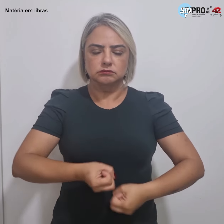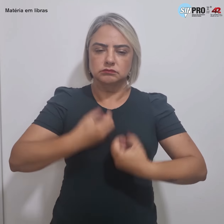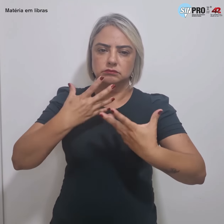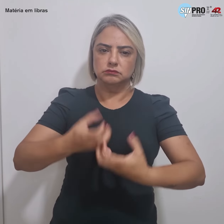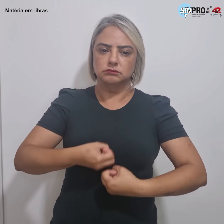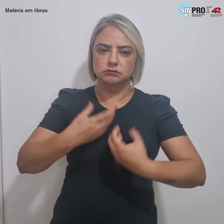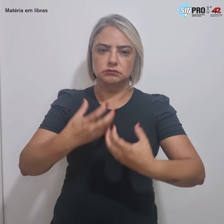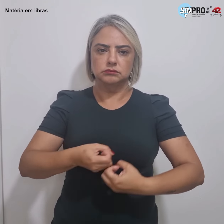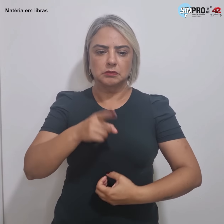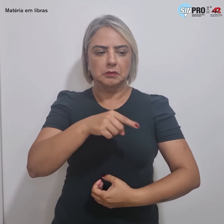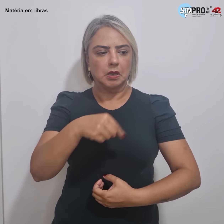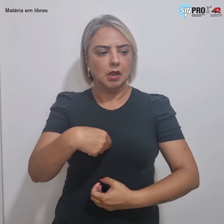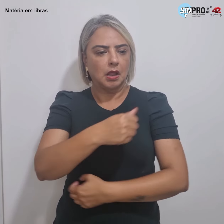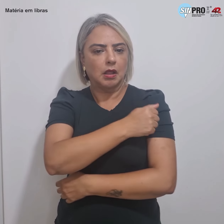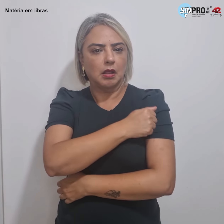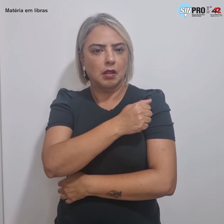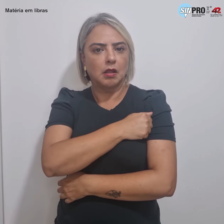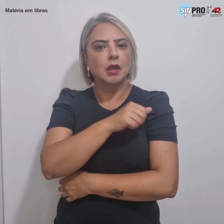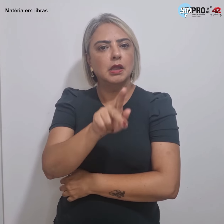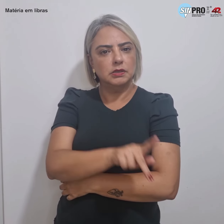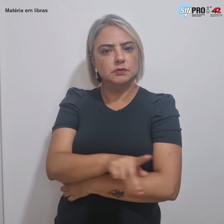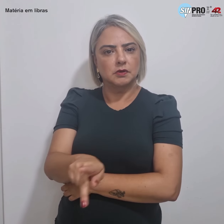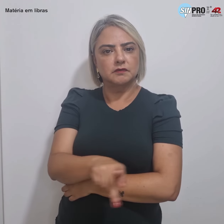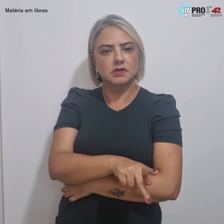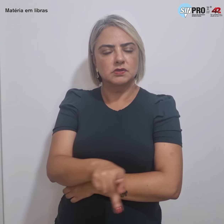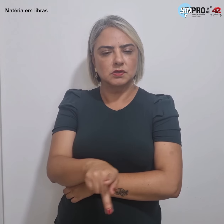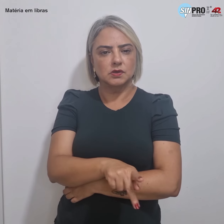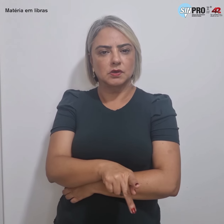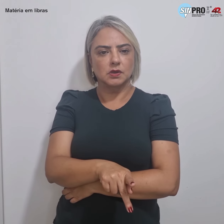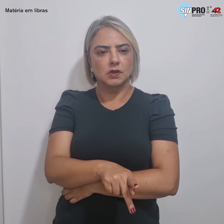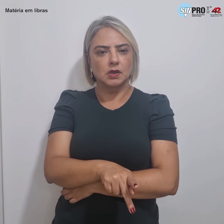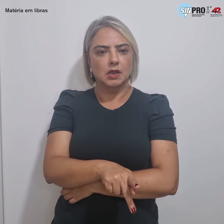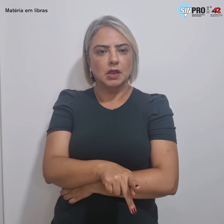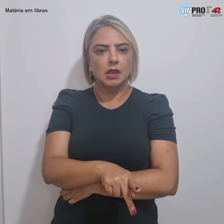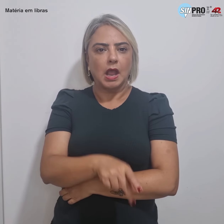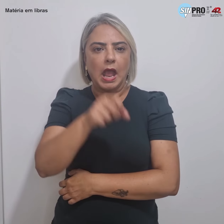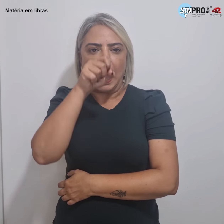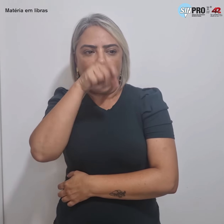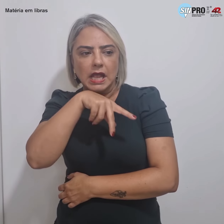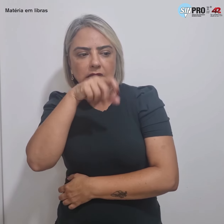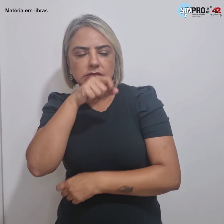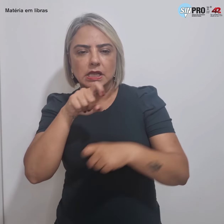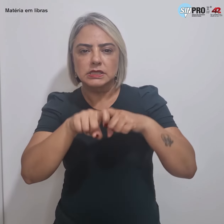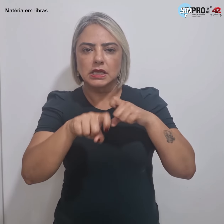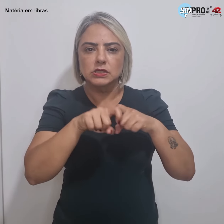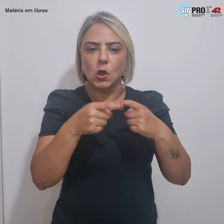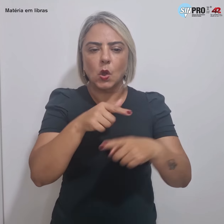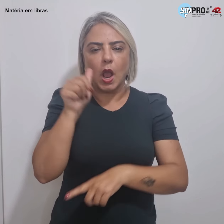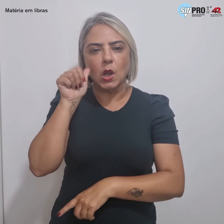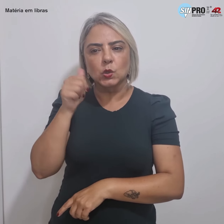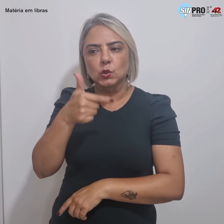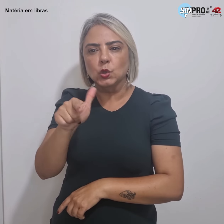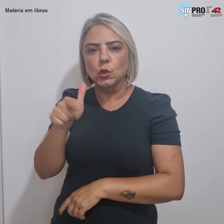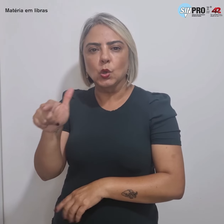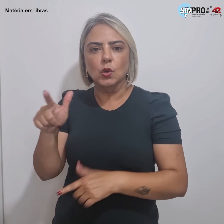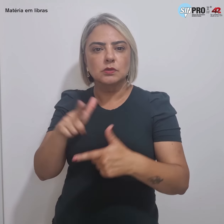dos estudantes e do corpo docente, assédio sexual contra alunas e outros problemas que